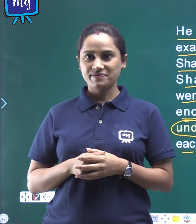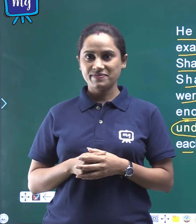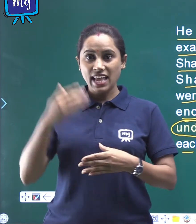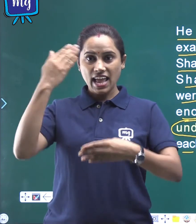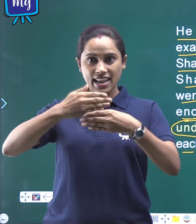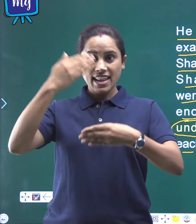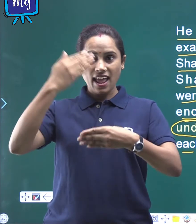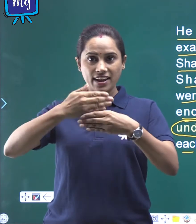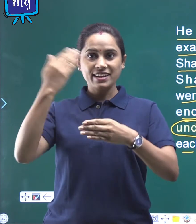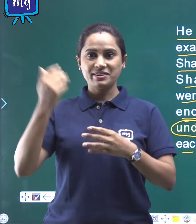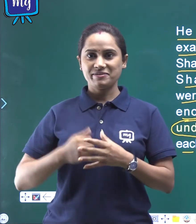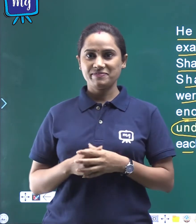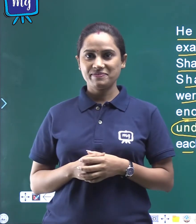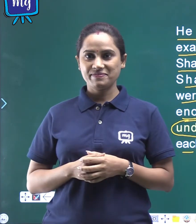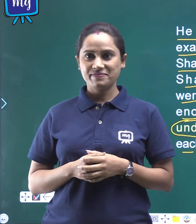नाटक,